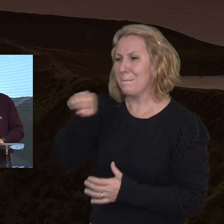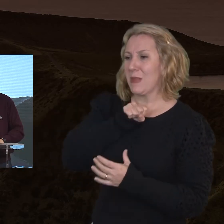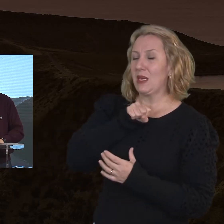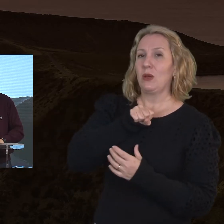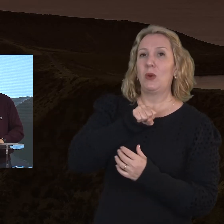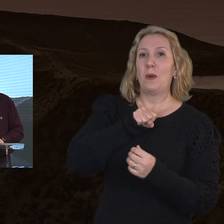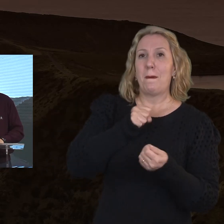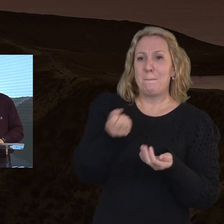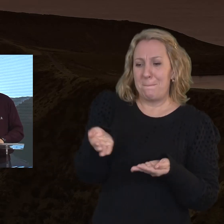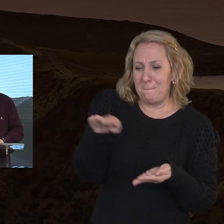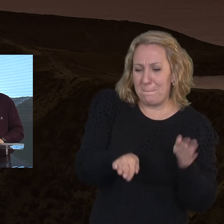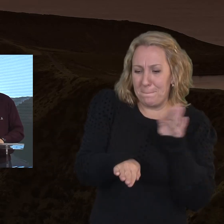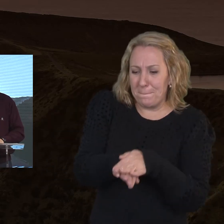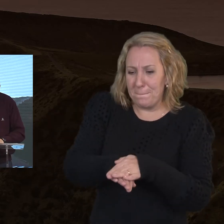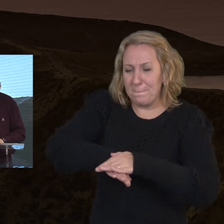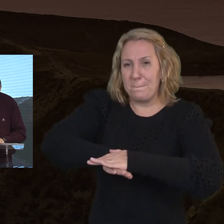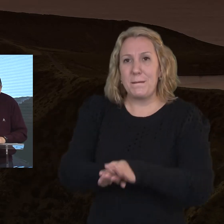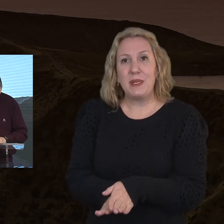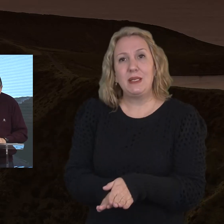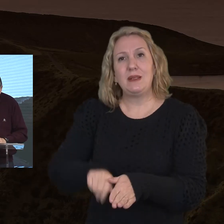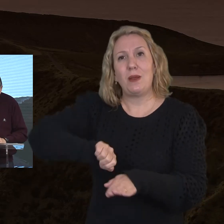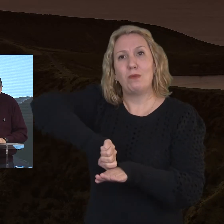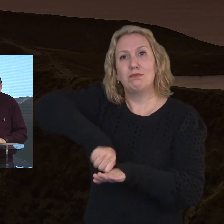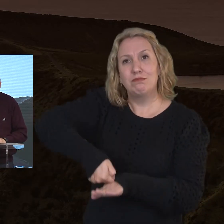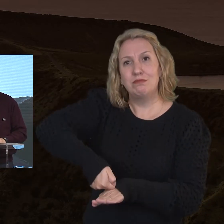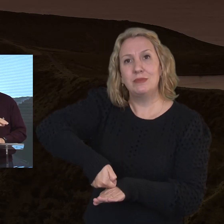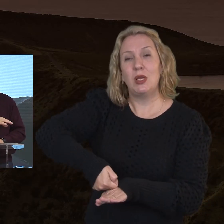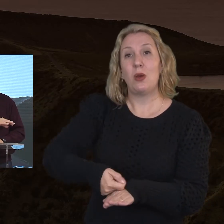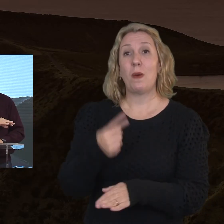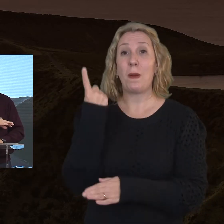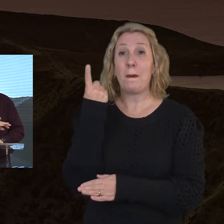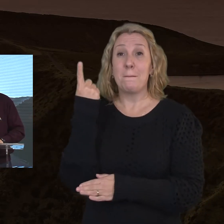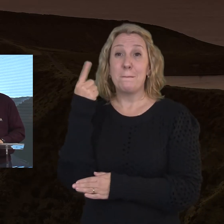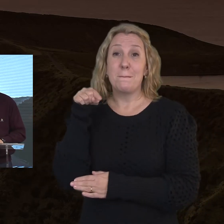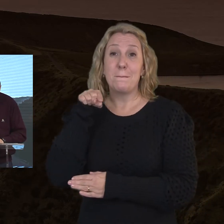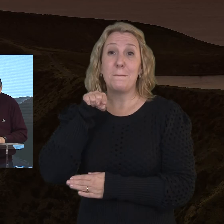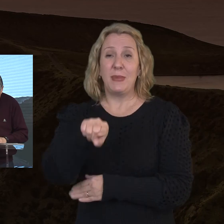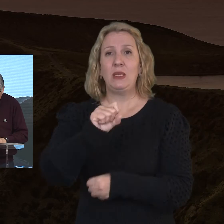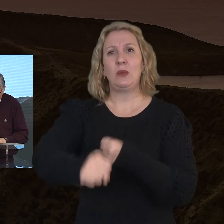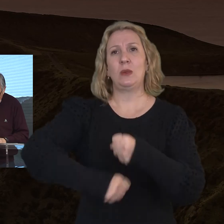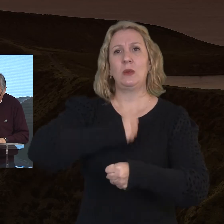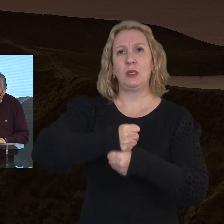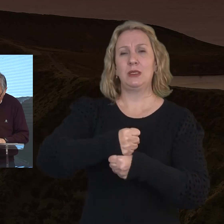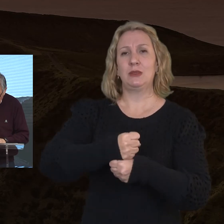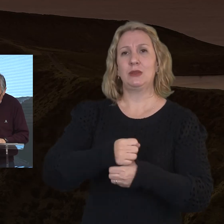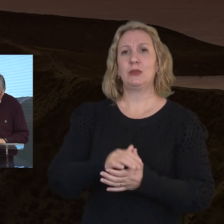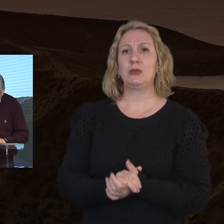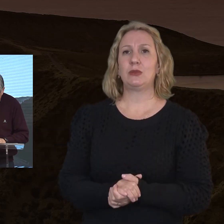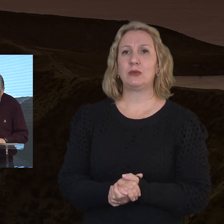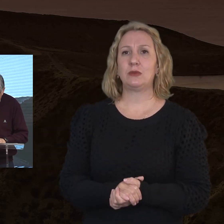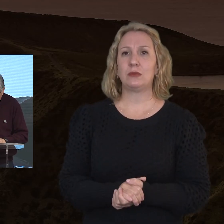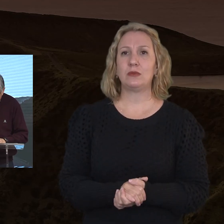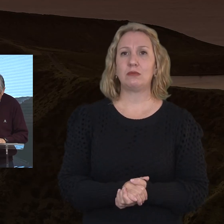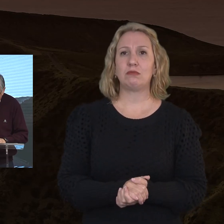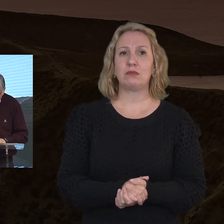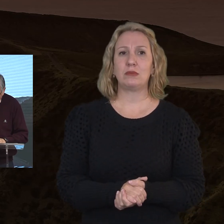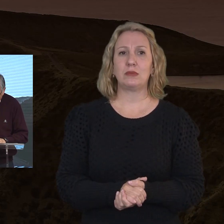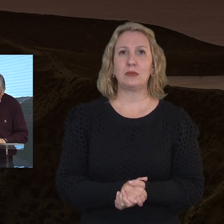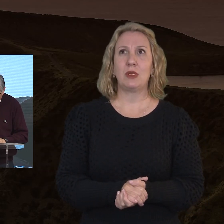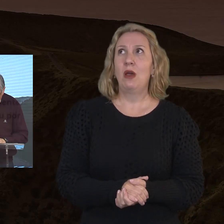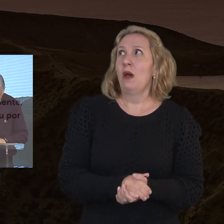ainda não vai jogar no lago de fogo não ele deus ela vai precisar dele mais tarde para limpar o universo de vez lançou-o no abismo